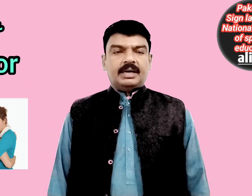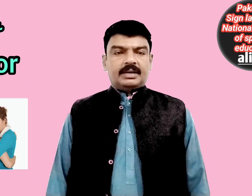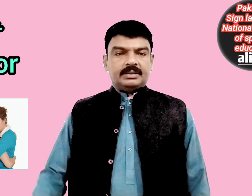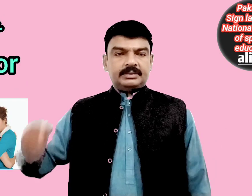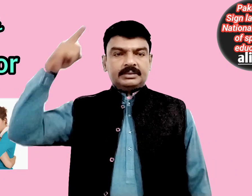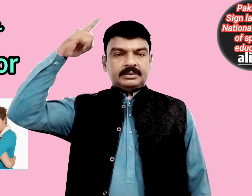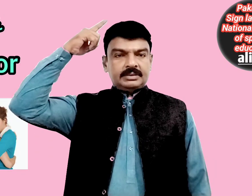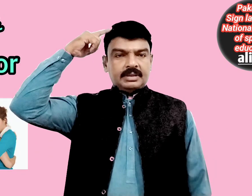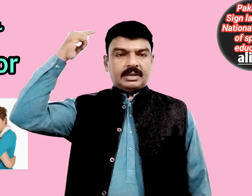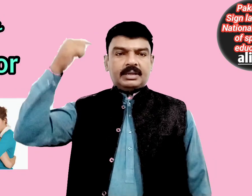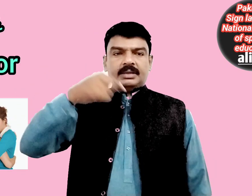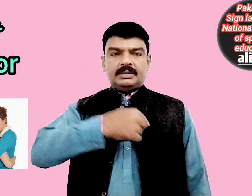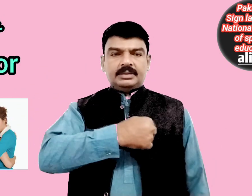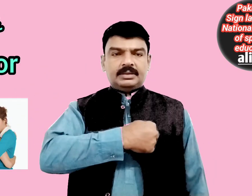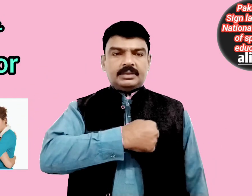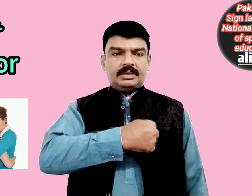Ghaddar. Kala. De.